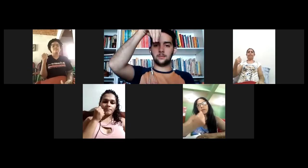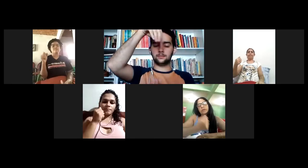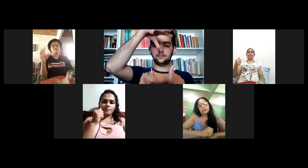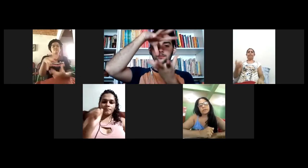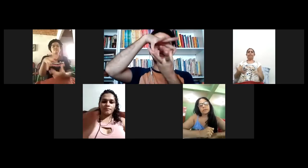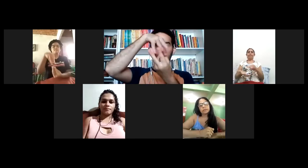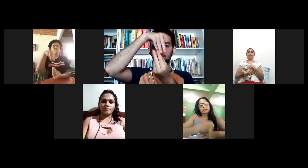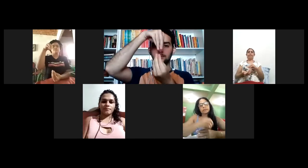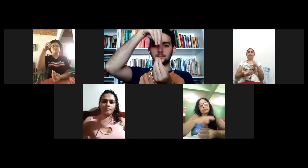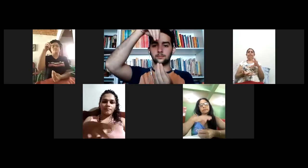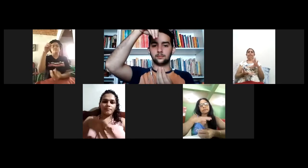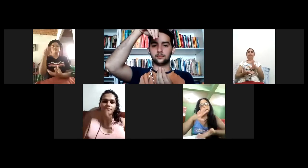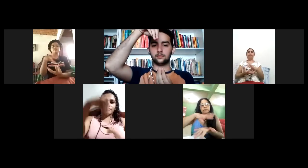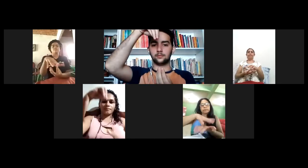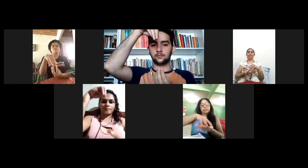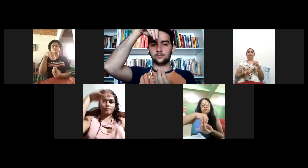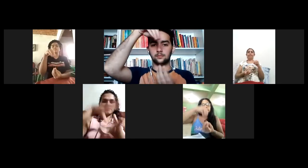alma,